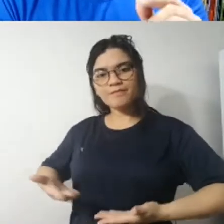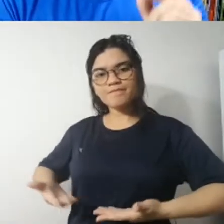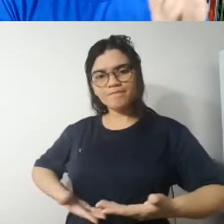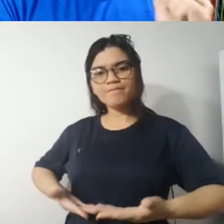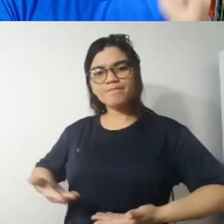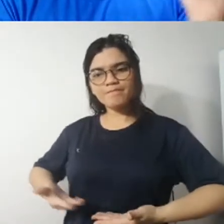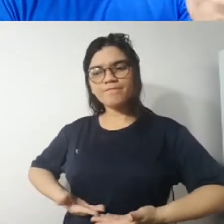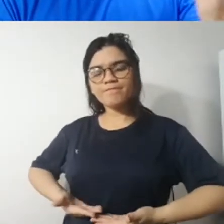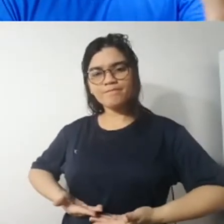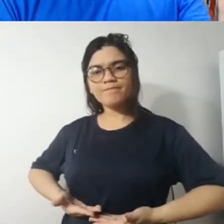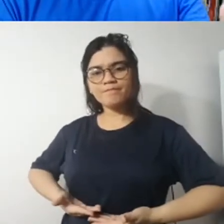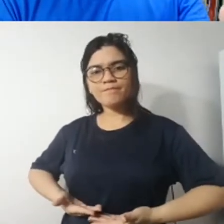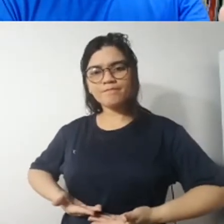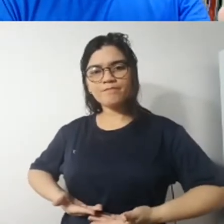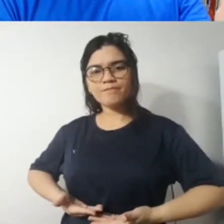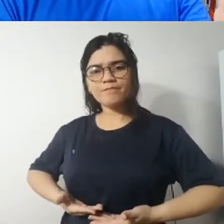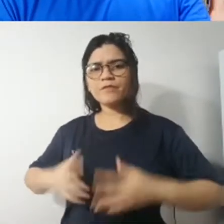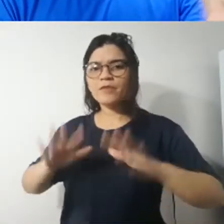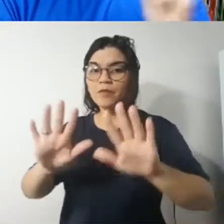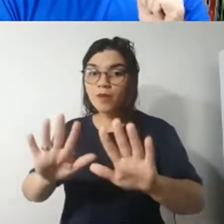estando como servos do Senhor,